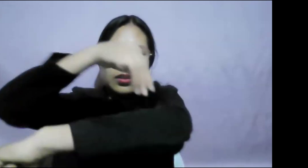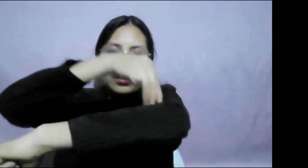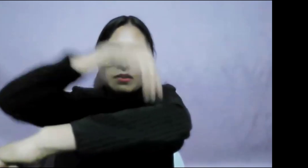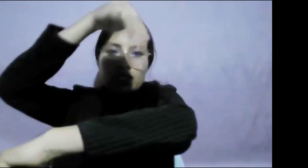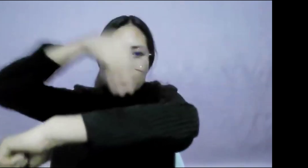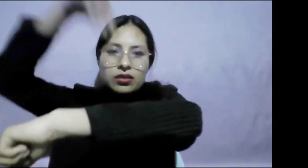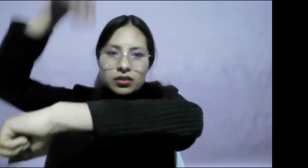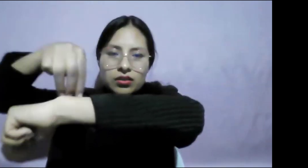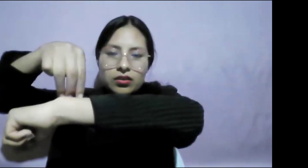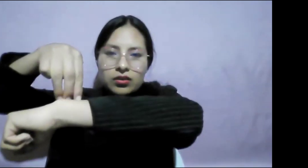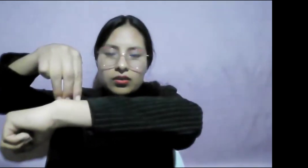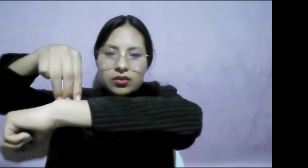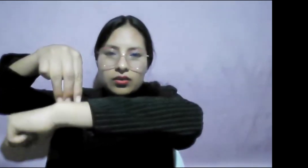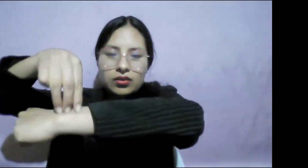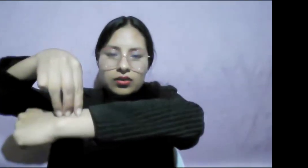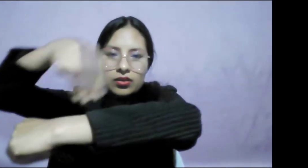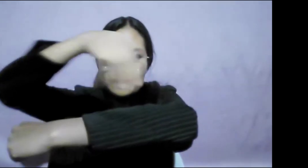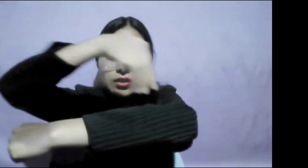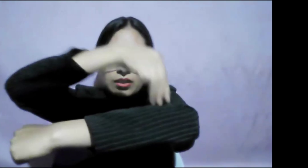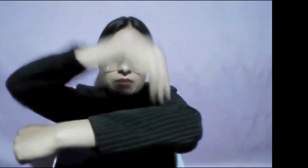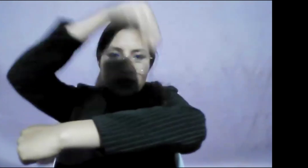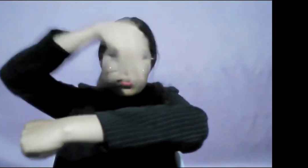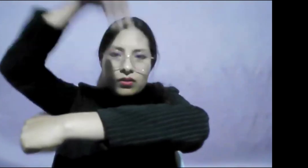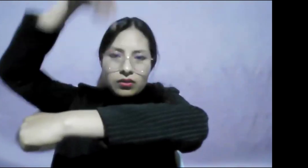moquea para ello vamos a